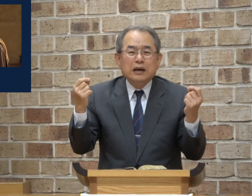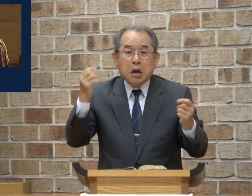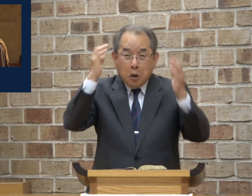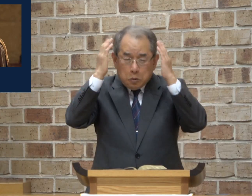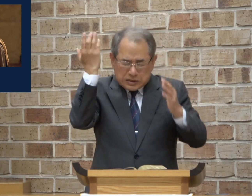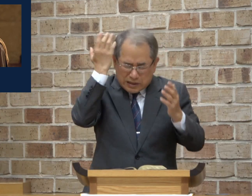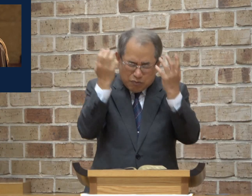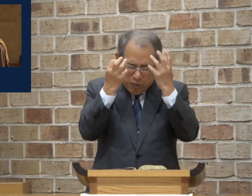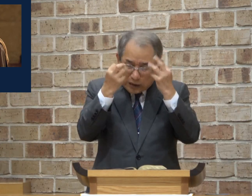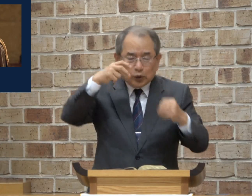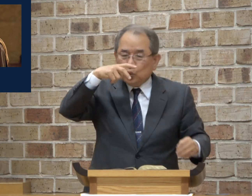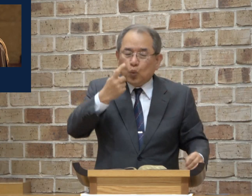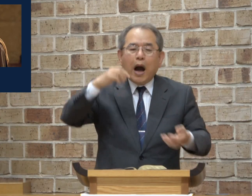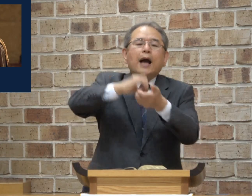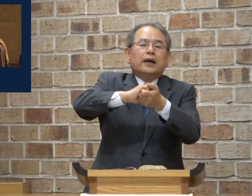예수님과 니고데모처럼